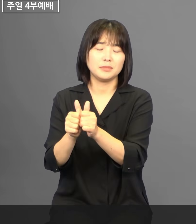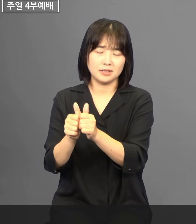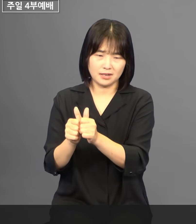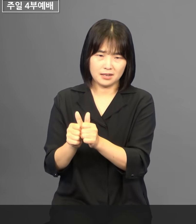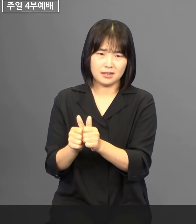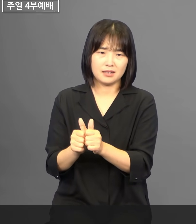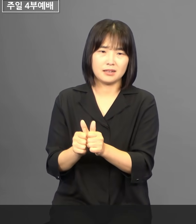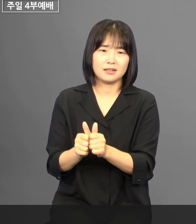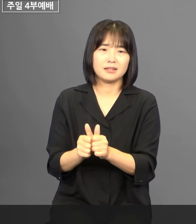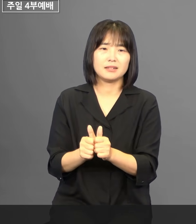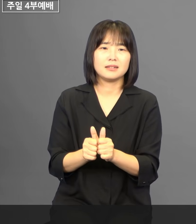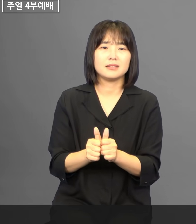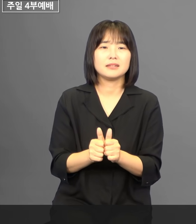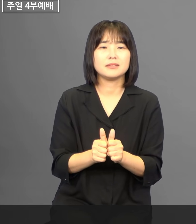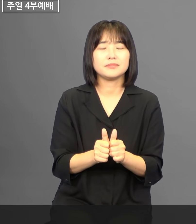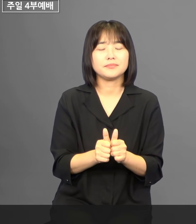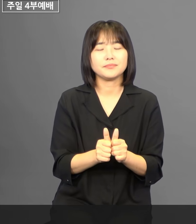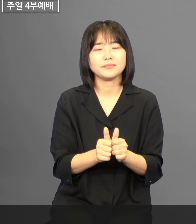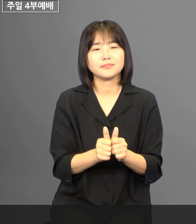동행하심이라